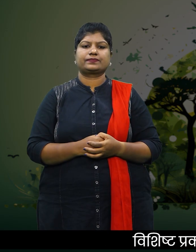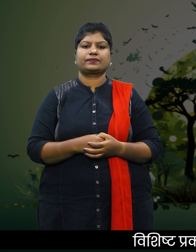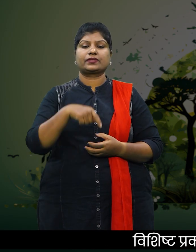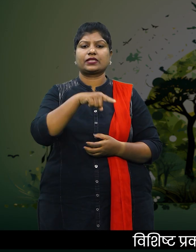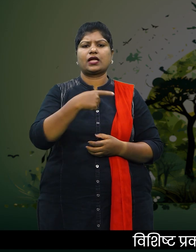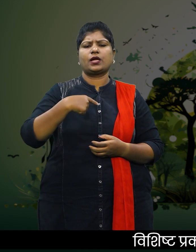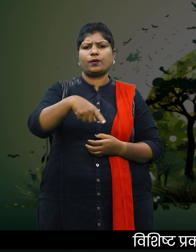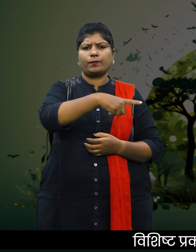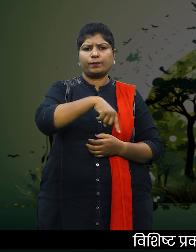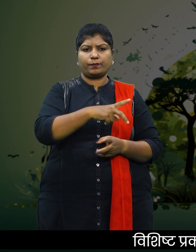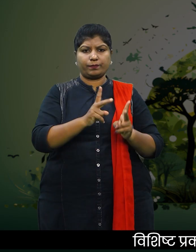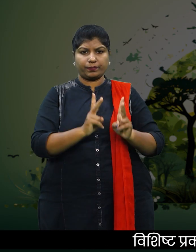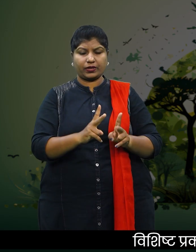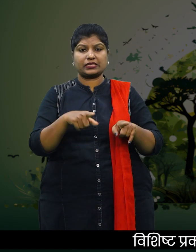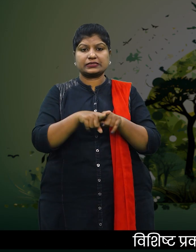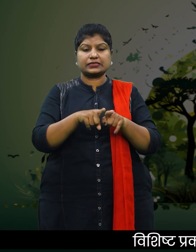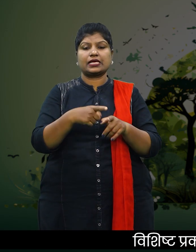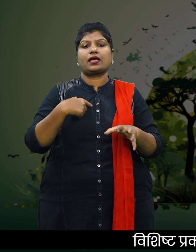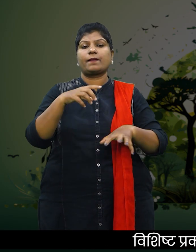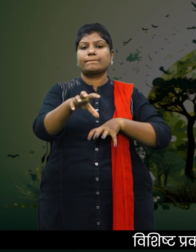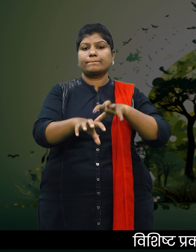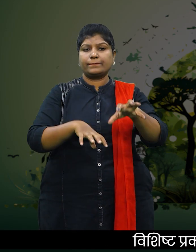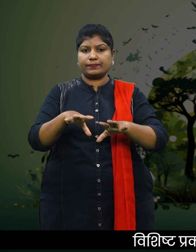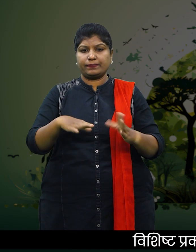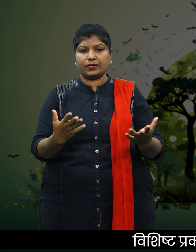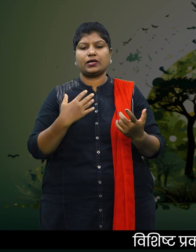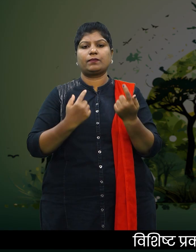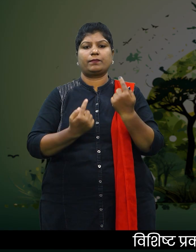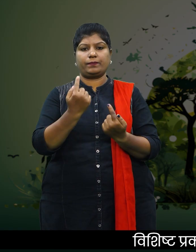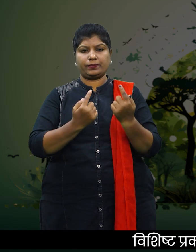विशिष्ट प्रकारचे प्राणी किंवा वनस्पती हे क्षेत्र